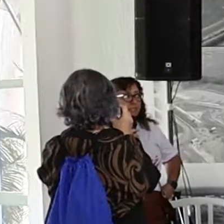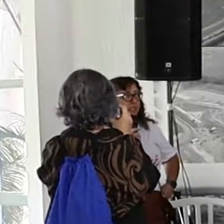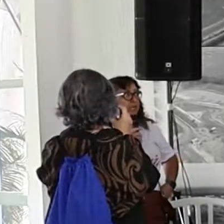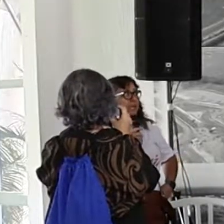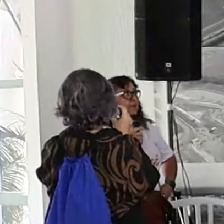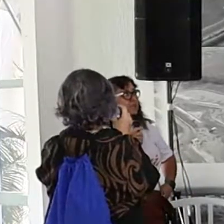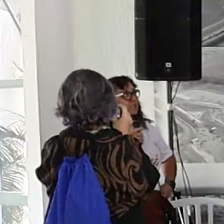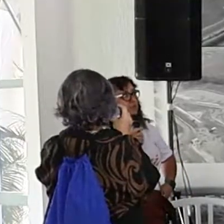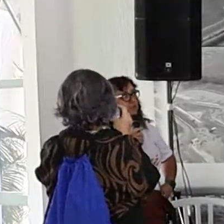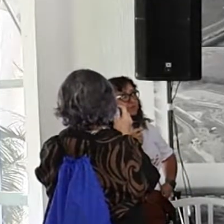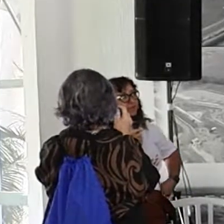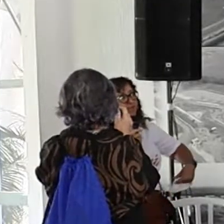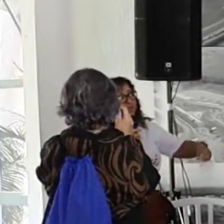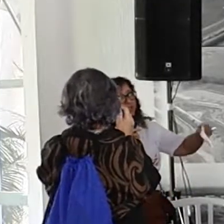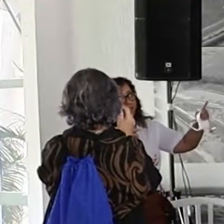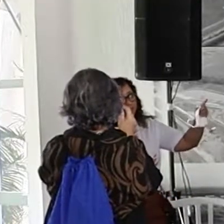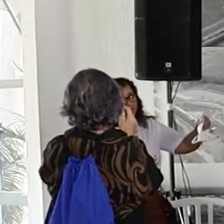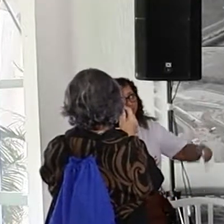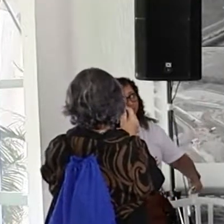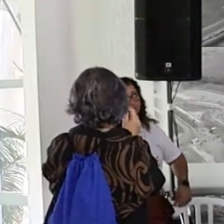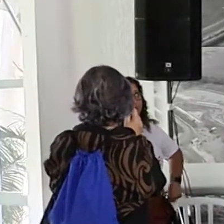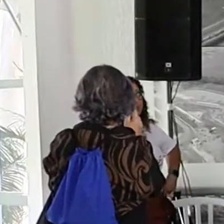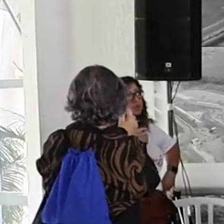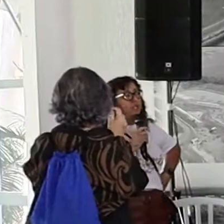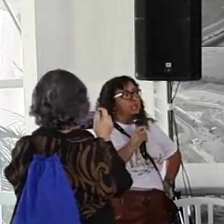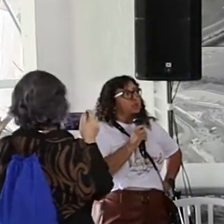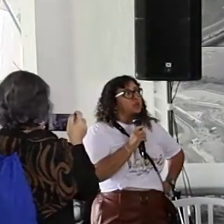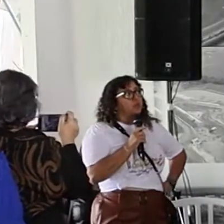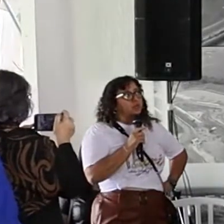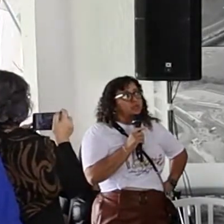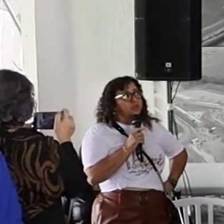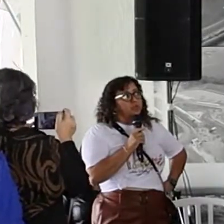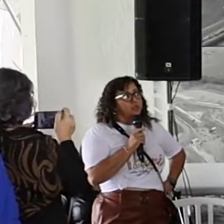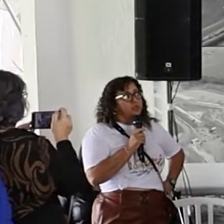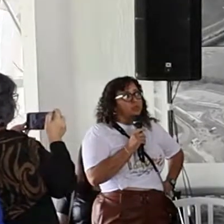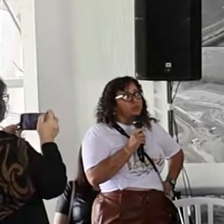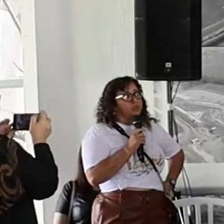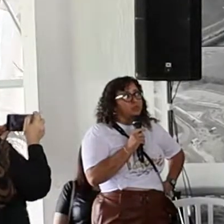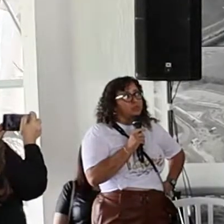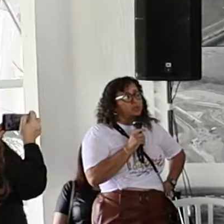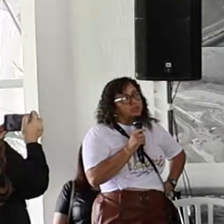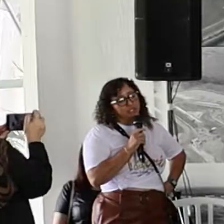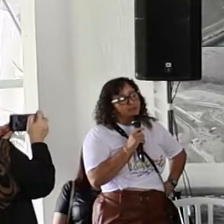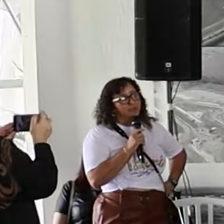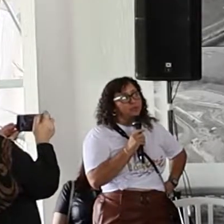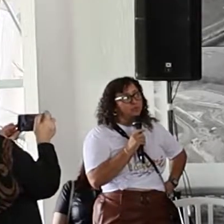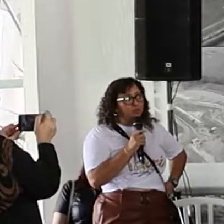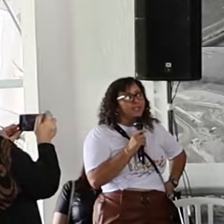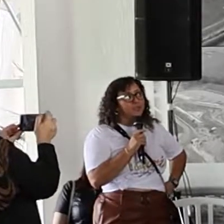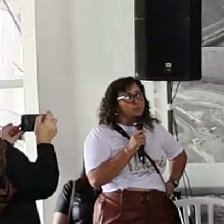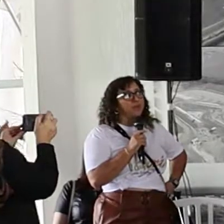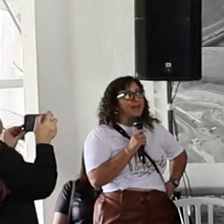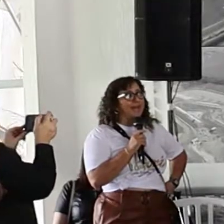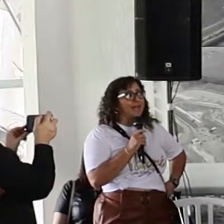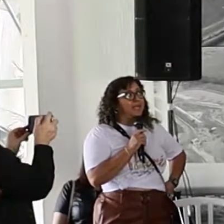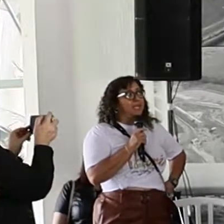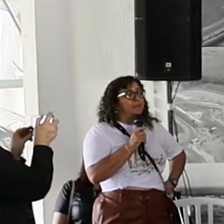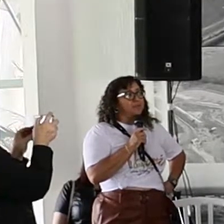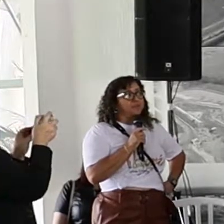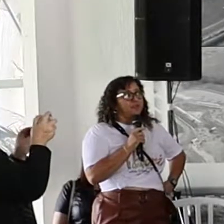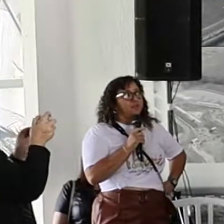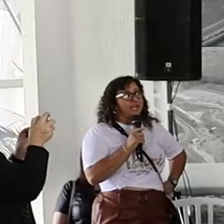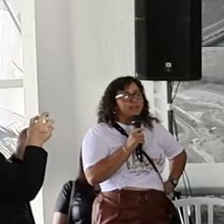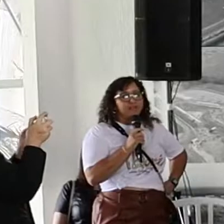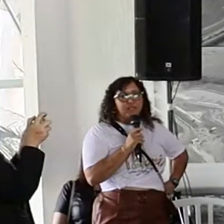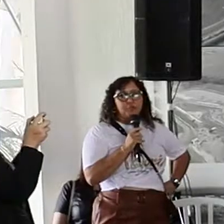do Guará é vocês estão observando ali tá passando um vídeo com todos os a gente falando sobre o turismo no